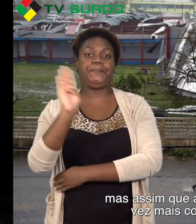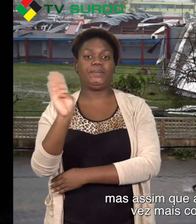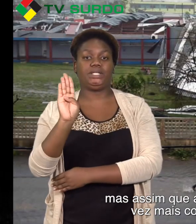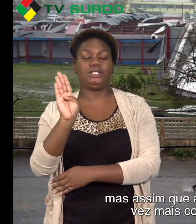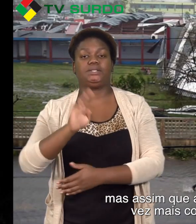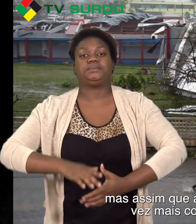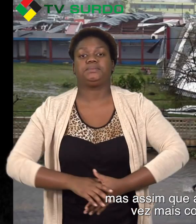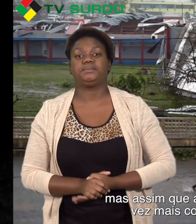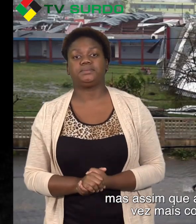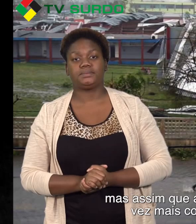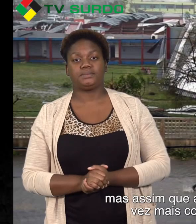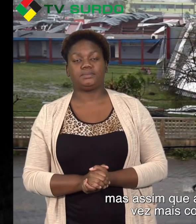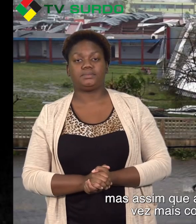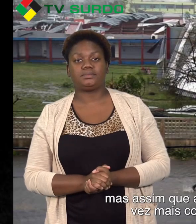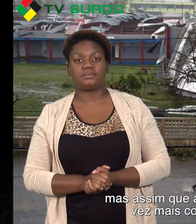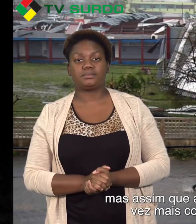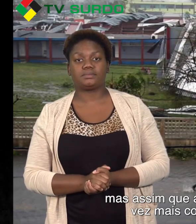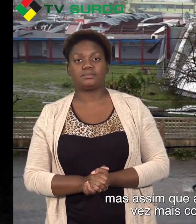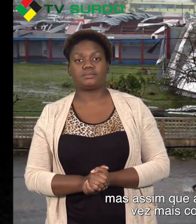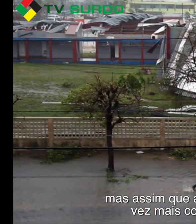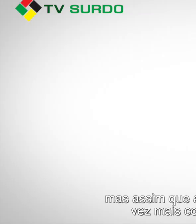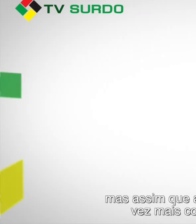cada vez mais corpos a serem achados.